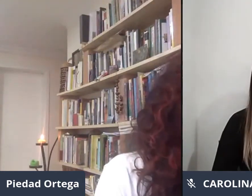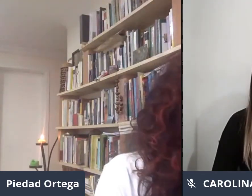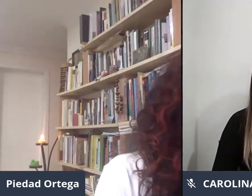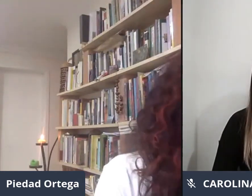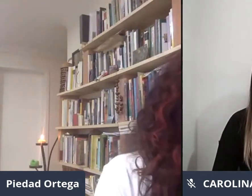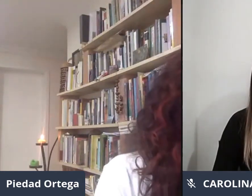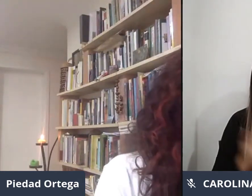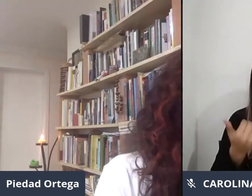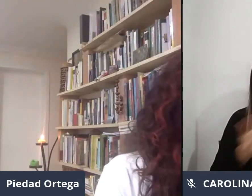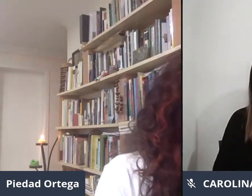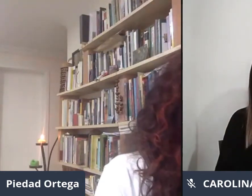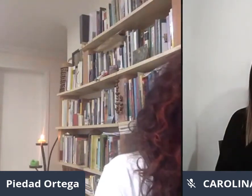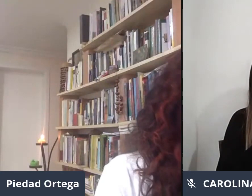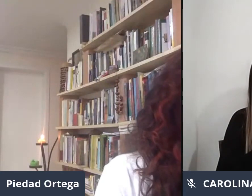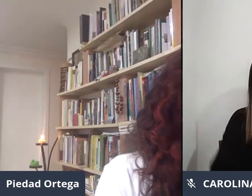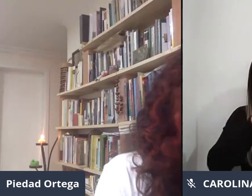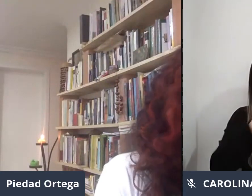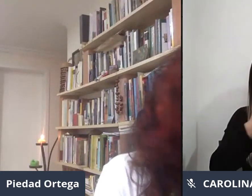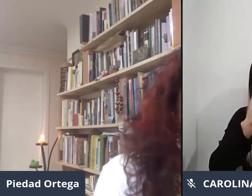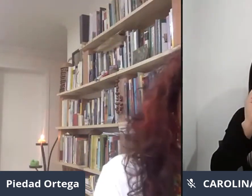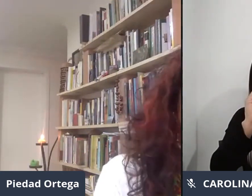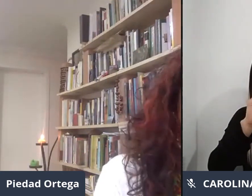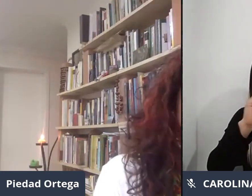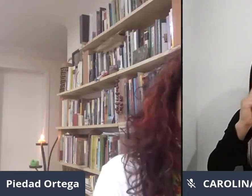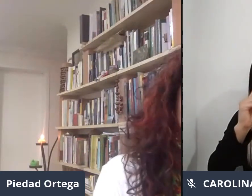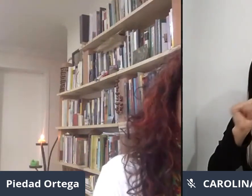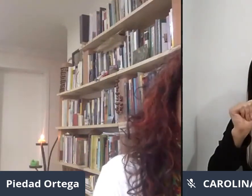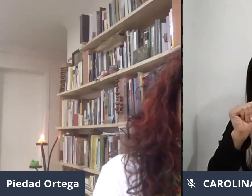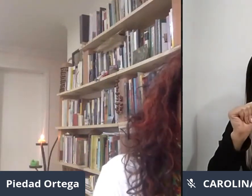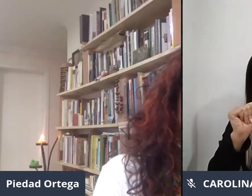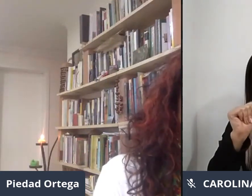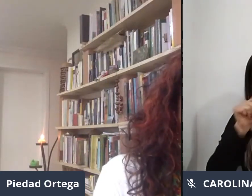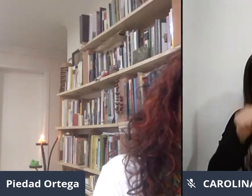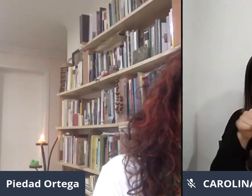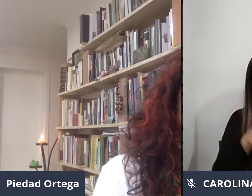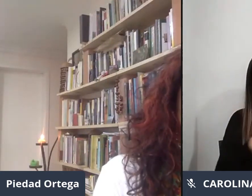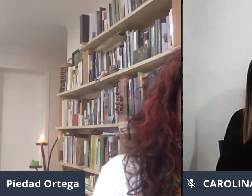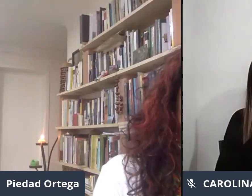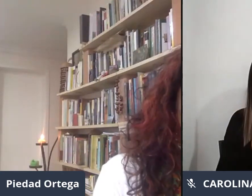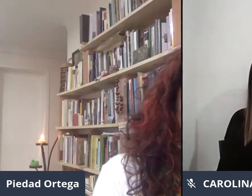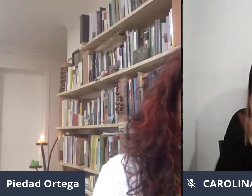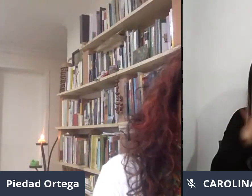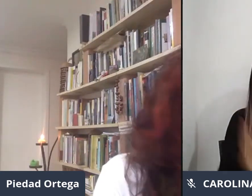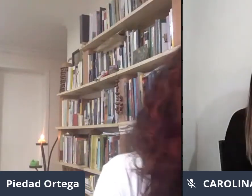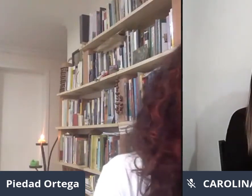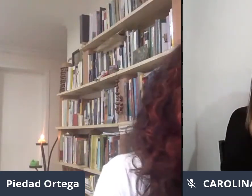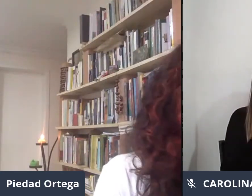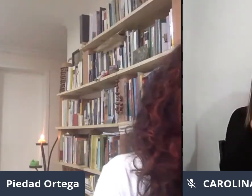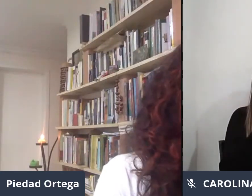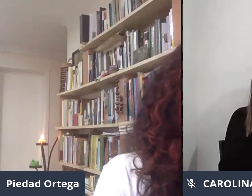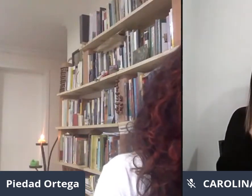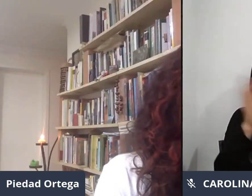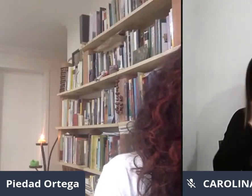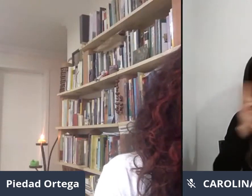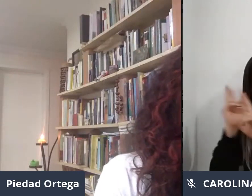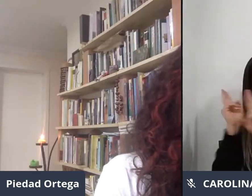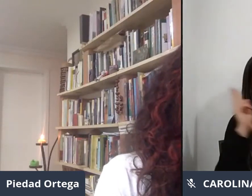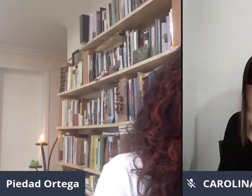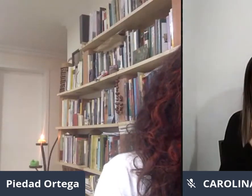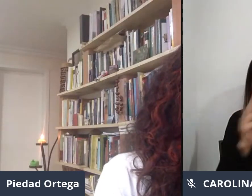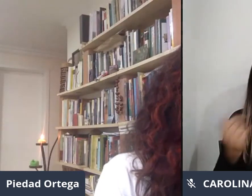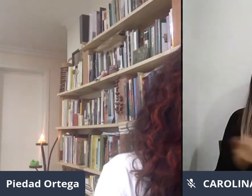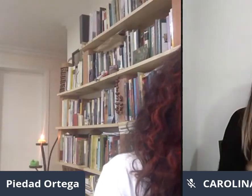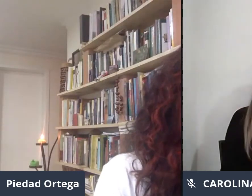una pedagogía sentipensante, una pedagogía del reconocimiento, una pedagogía del